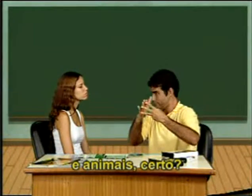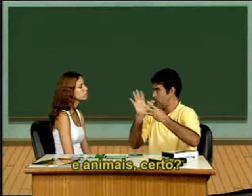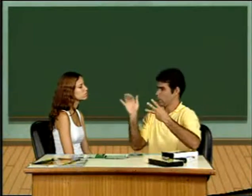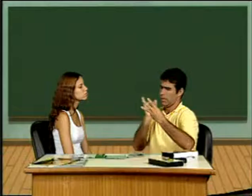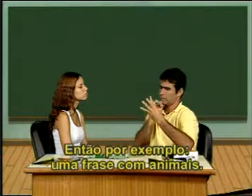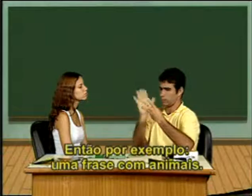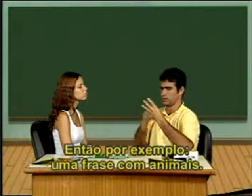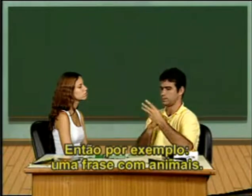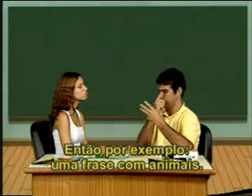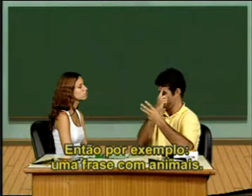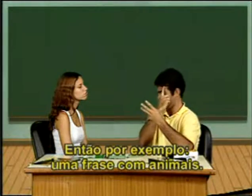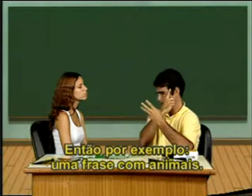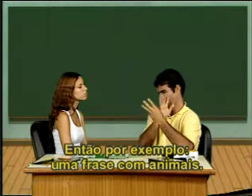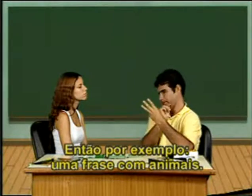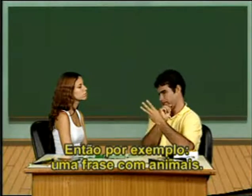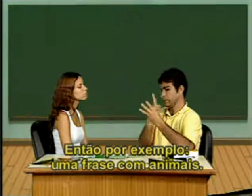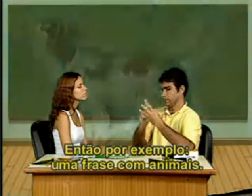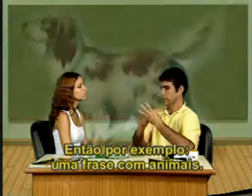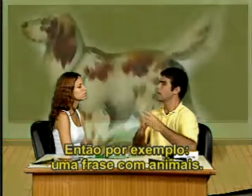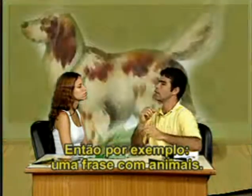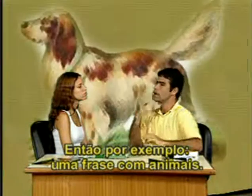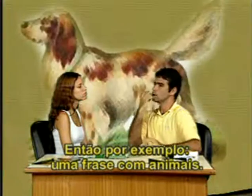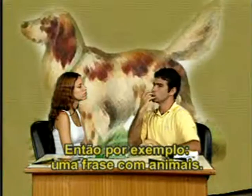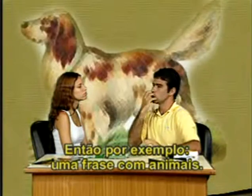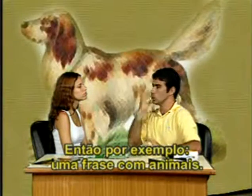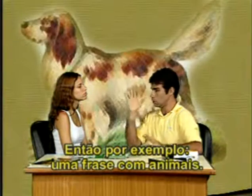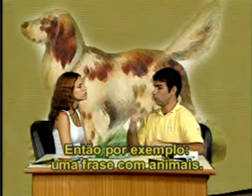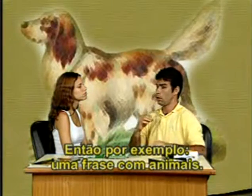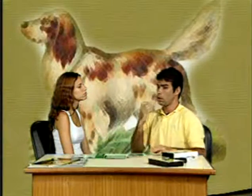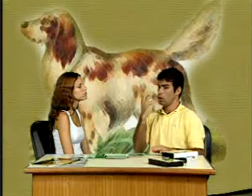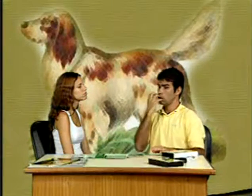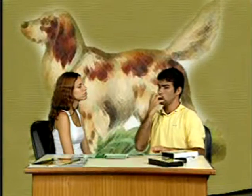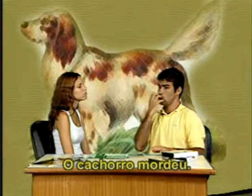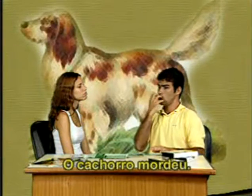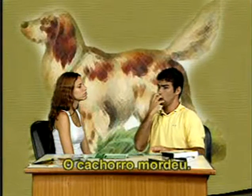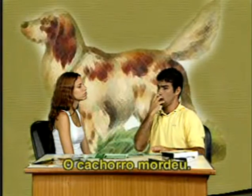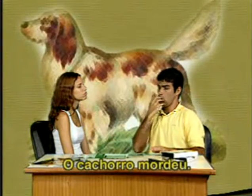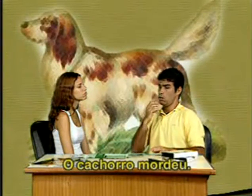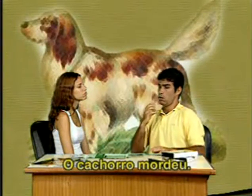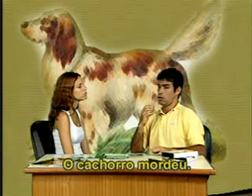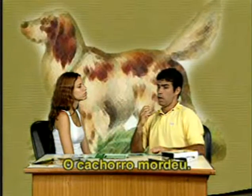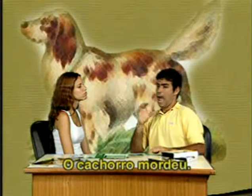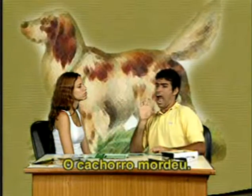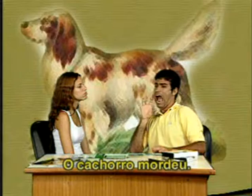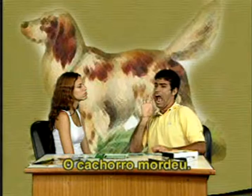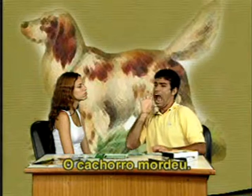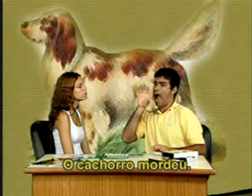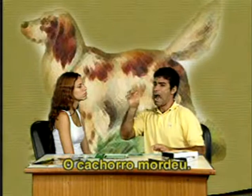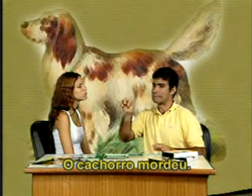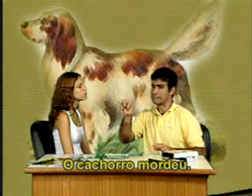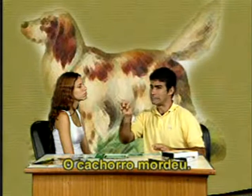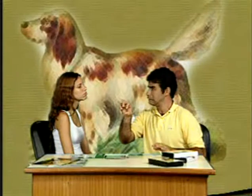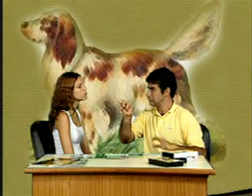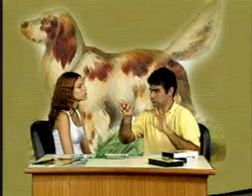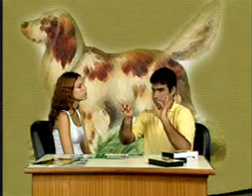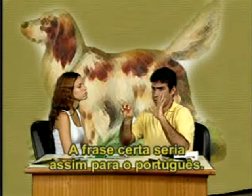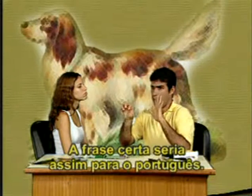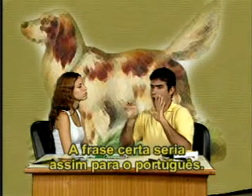Certo? Então, por exemplo, uma frase com animais. O cachorro mordeu. A